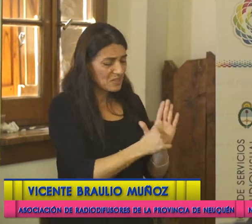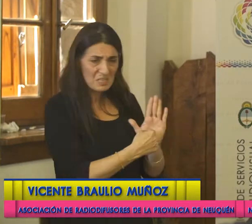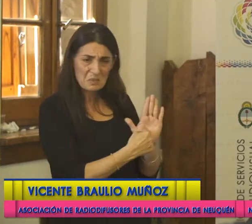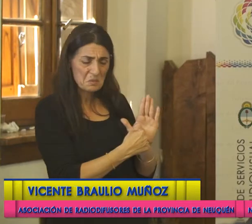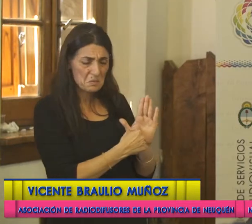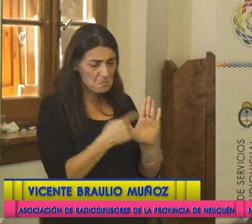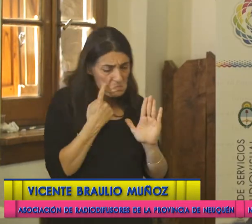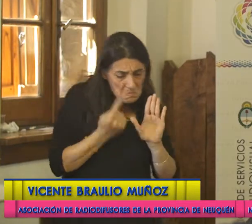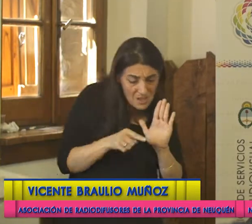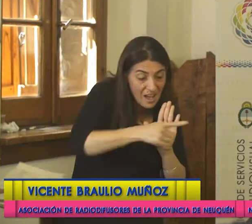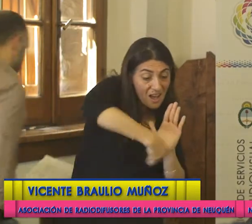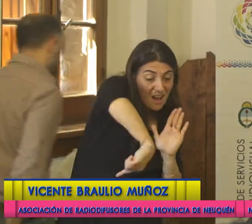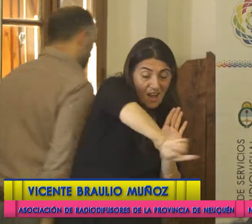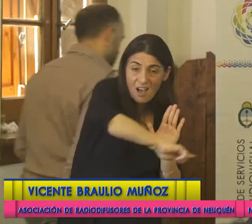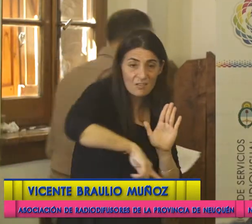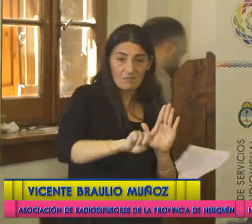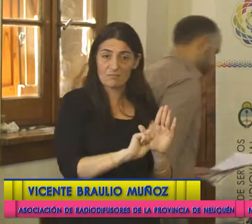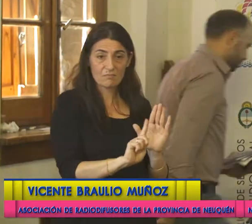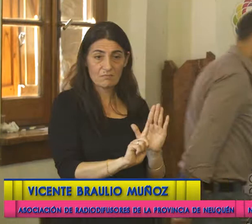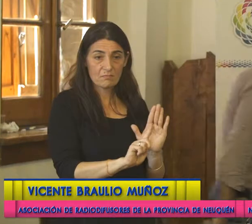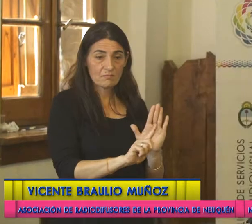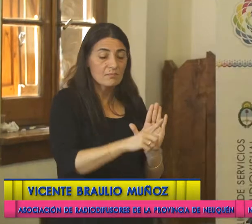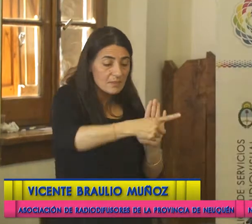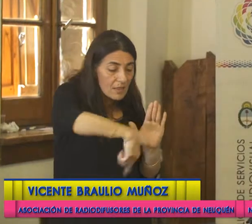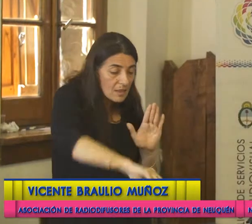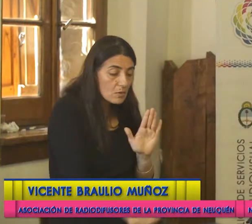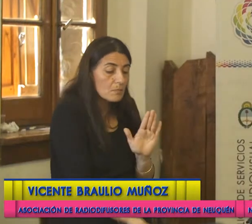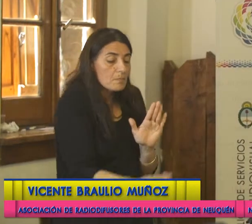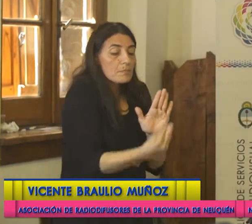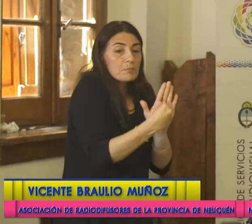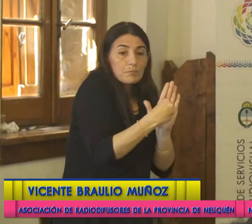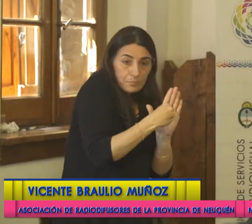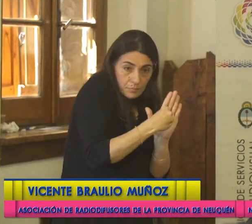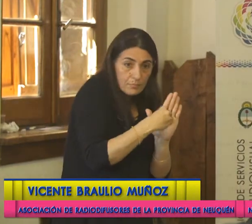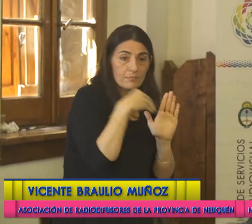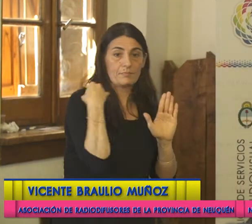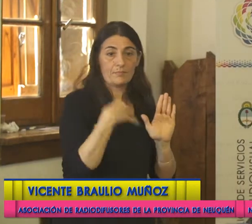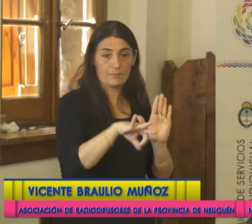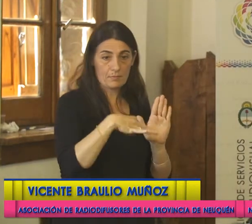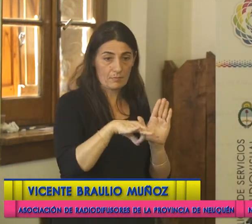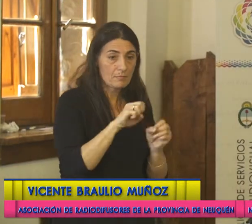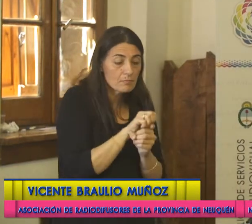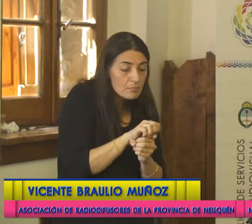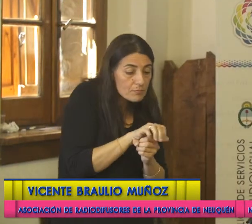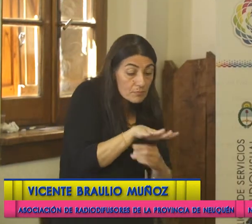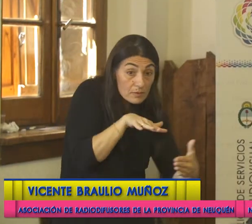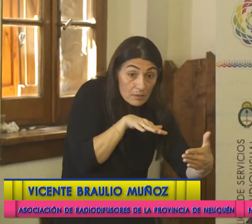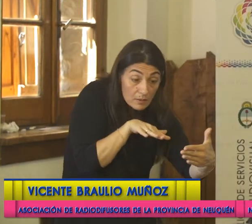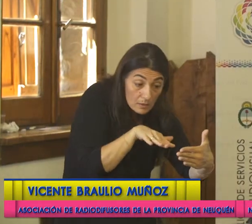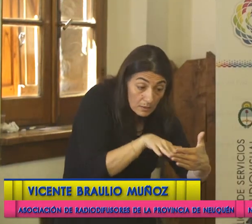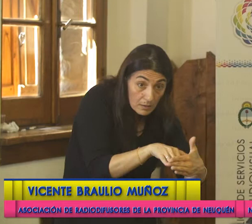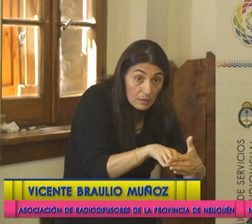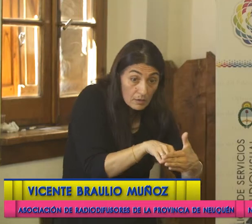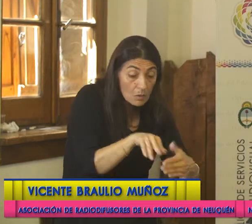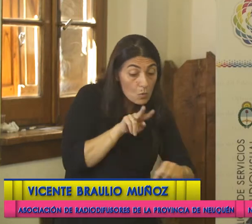reclamo es ese ser incluidos con un apartado exclusivo para las emisoras de baja potencia queremos apoyar